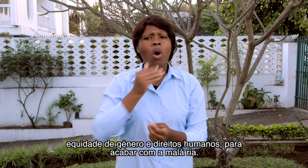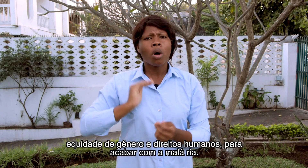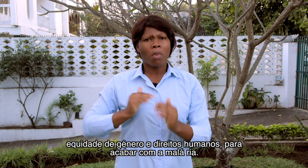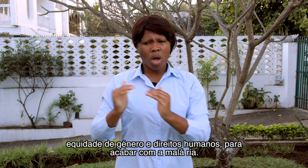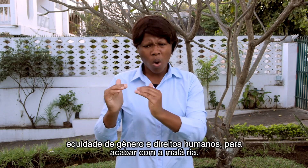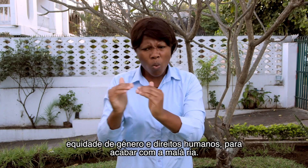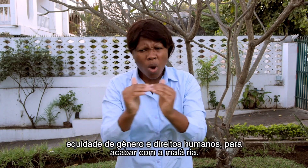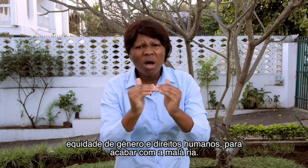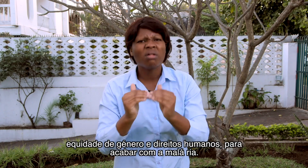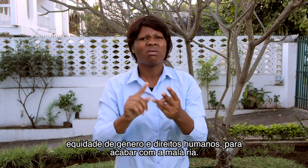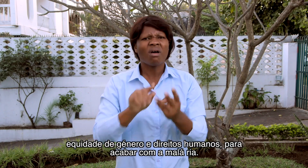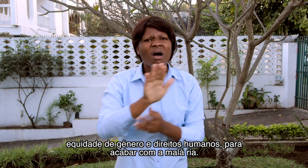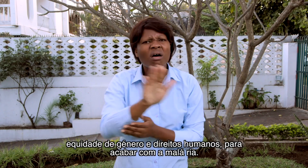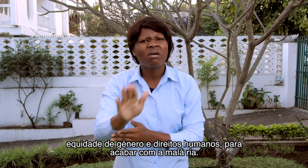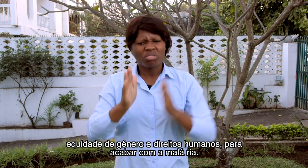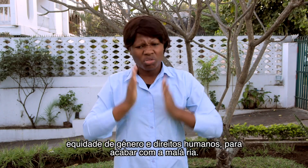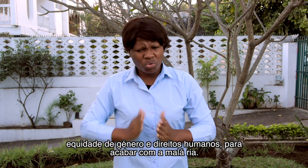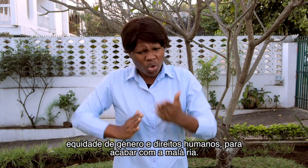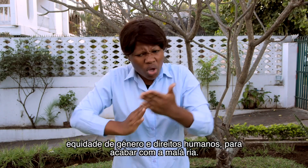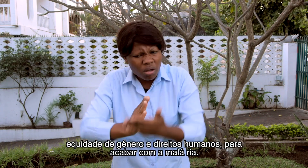de gênero e direitos humanos para acabar com a malária.